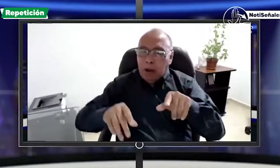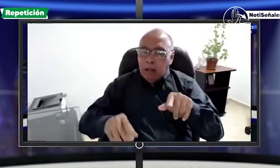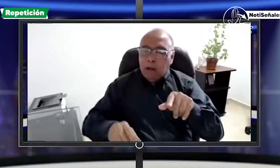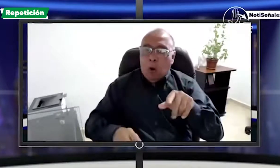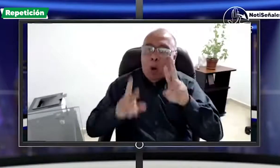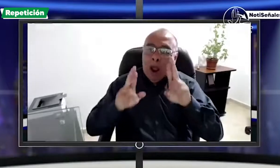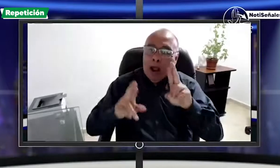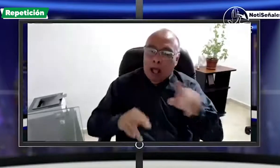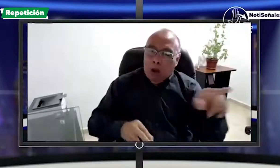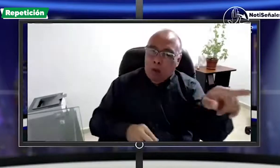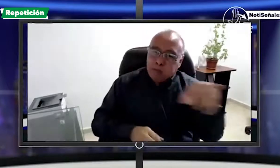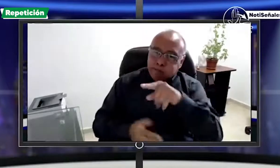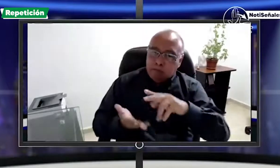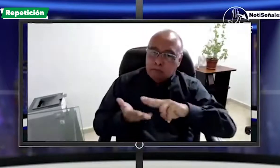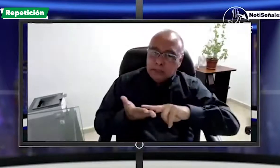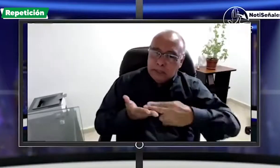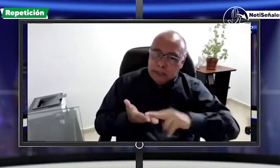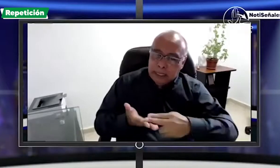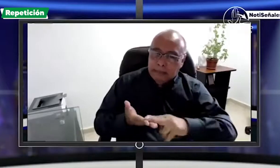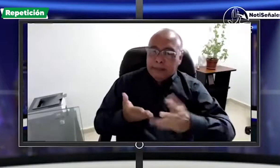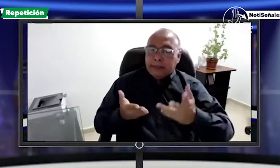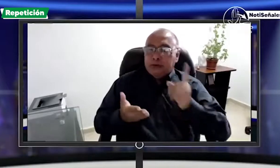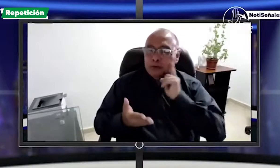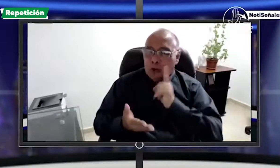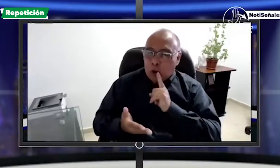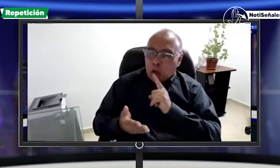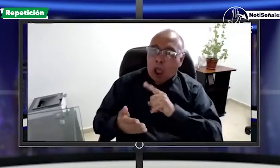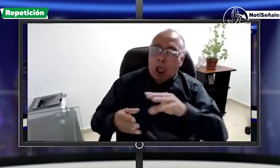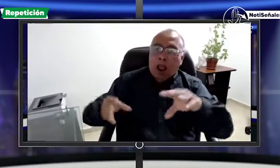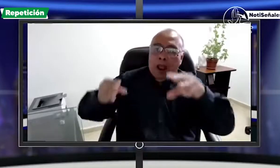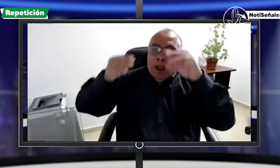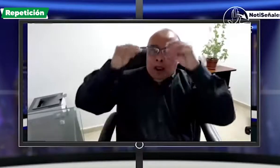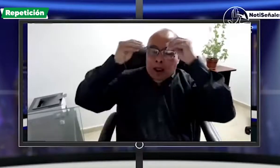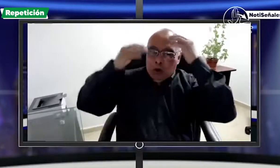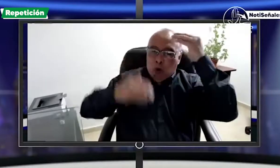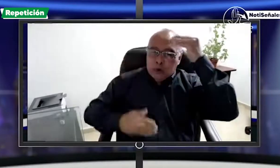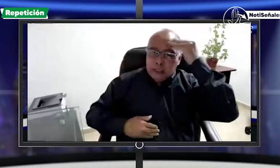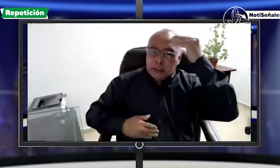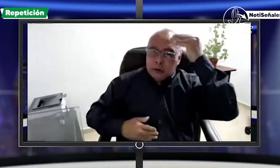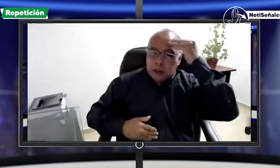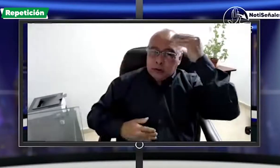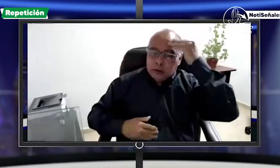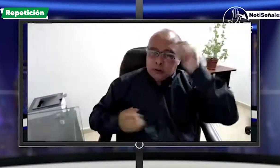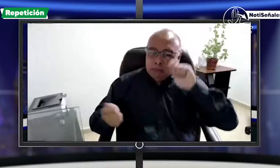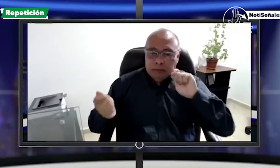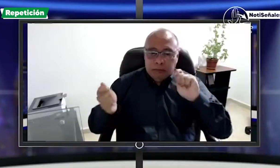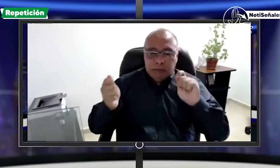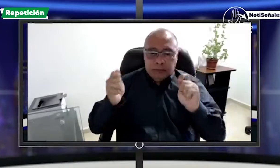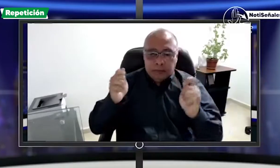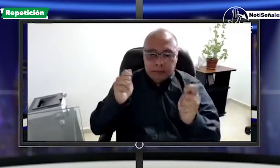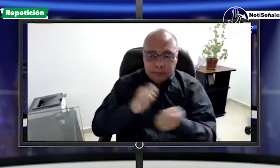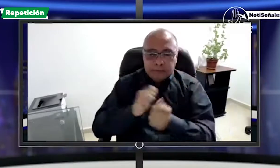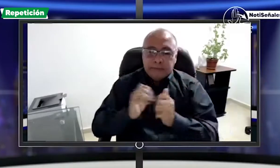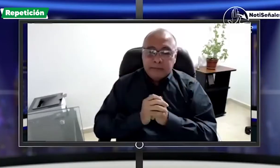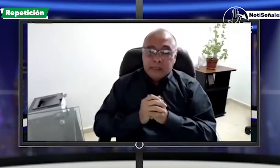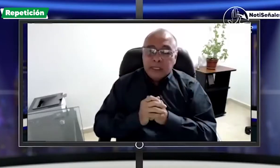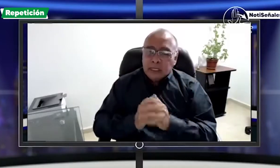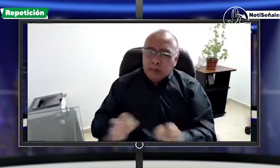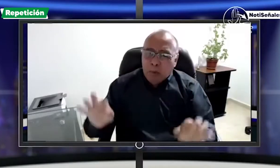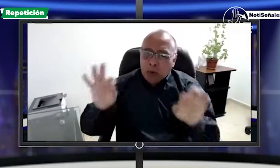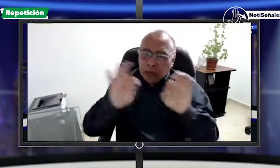Haciendo Esta Campaña De Toma De Conciencia Para Que Tanto Intérpretes Como Personas Sordas Pues